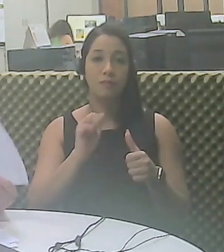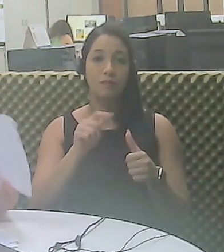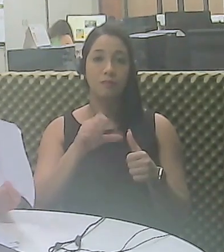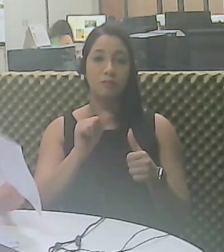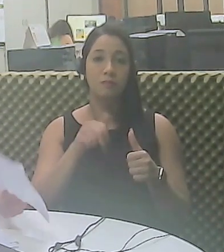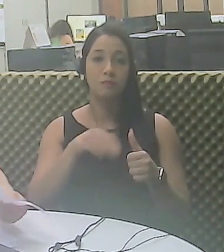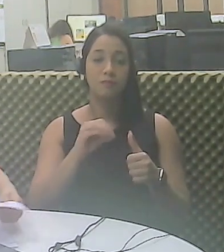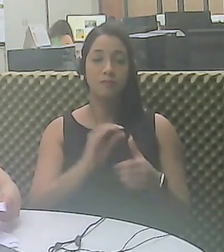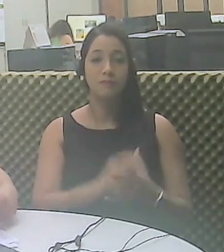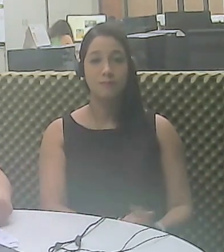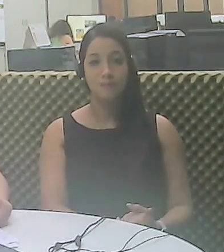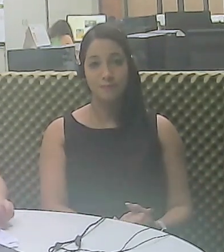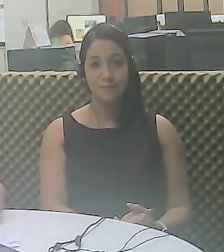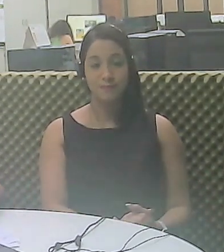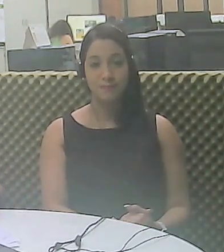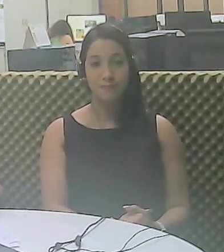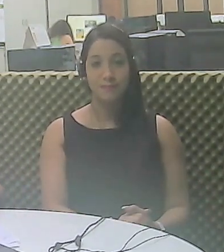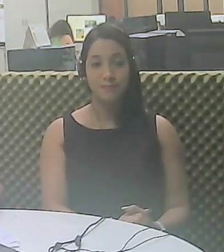bálsamo.